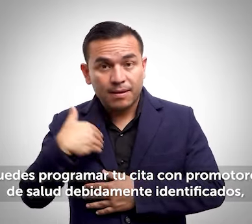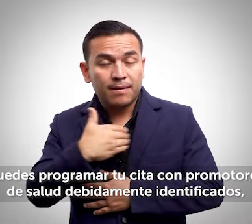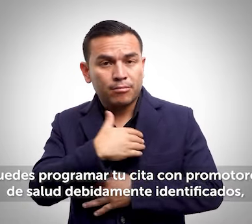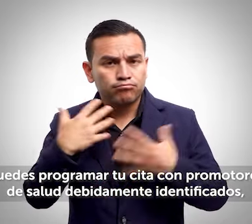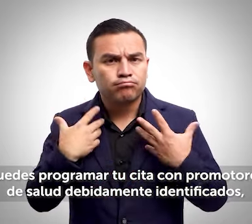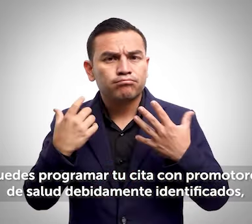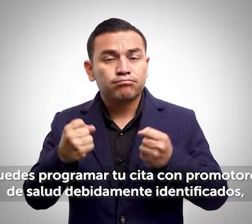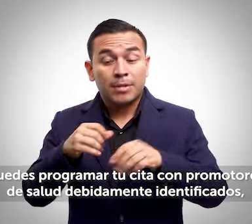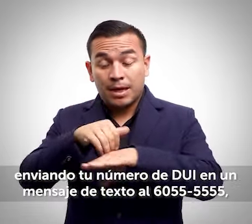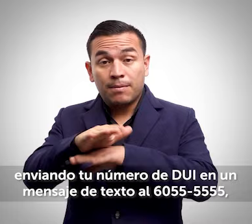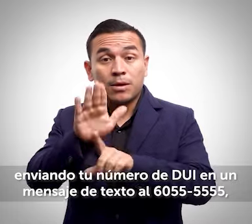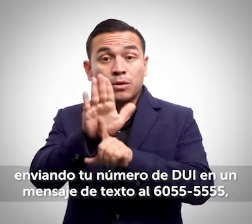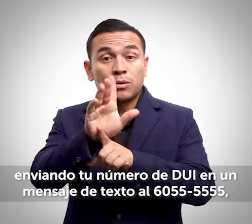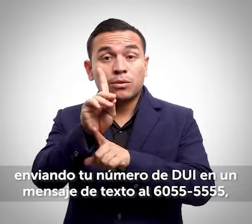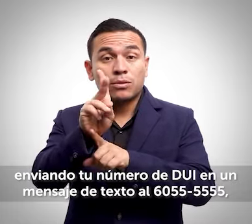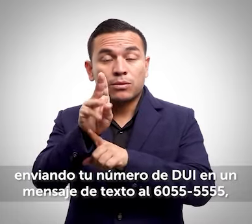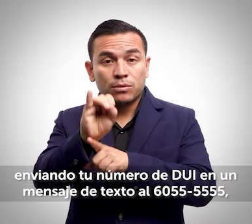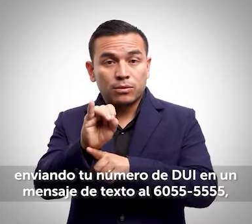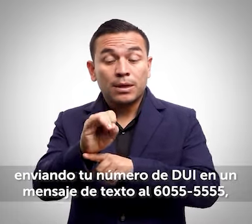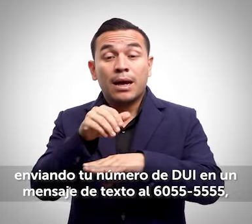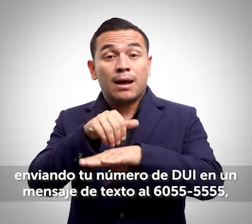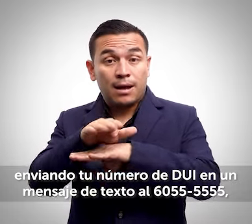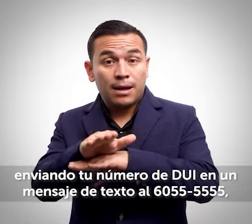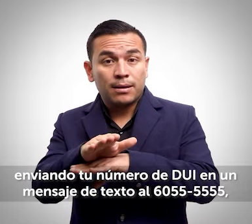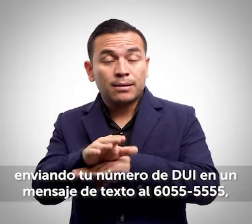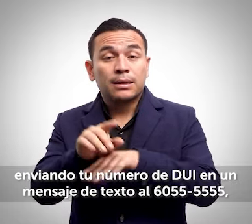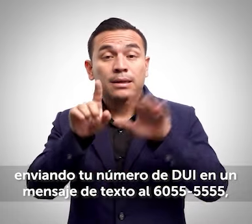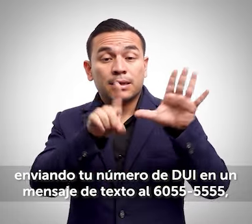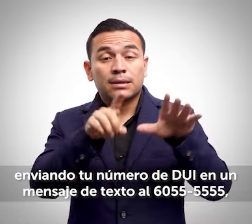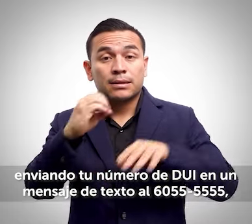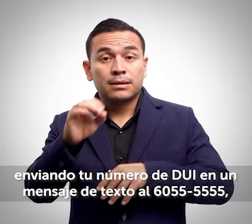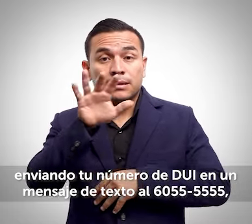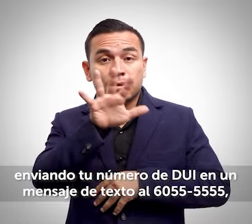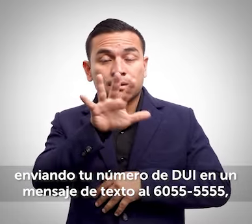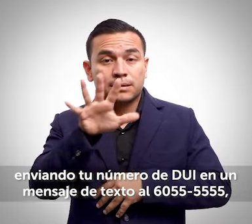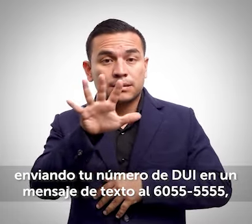debidamente identificados enviando tu número de DUI en un mensaje de texto al